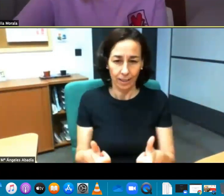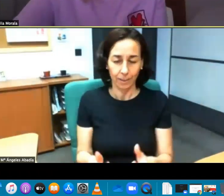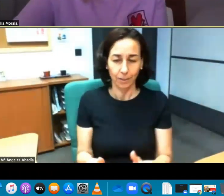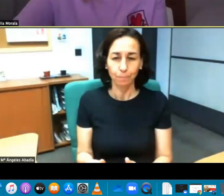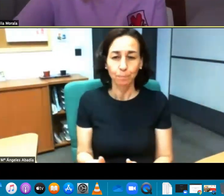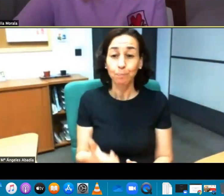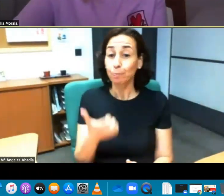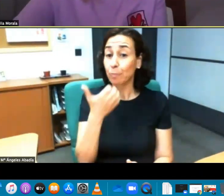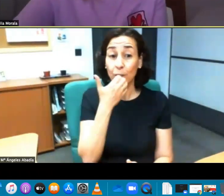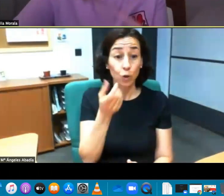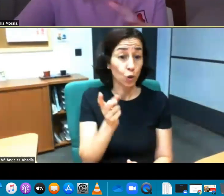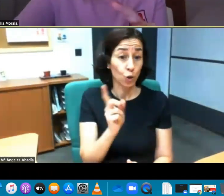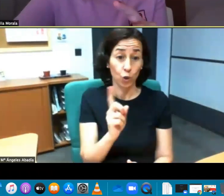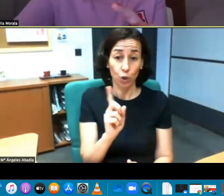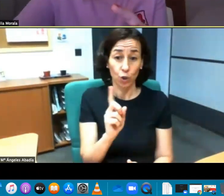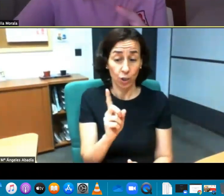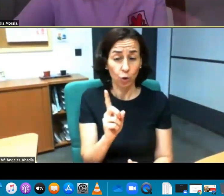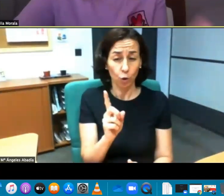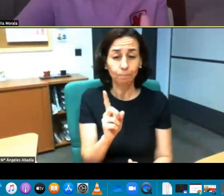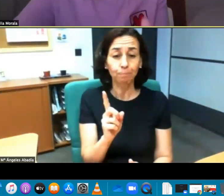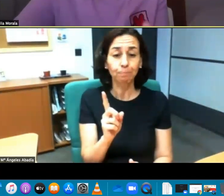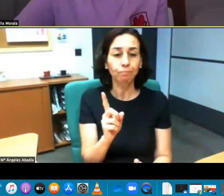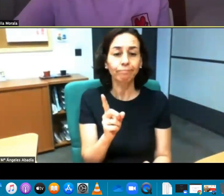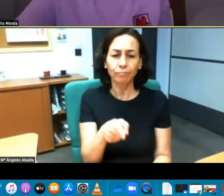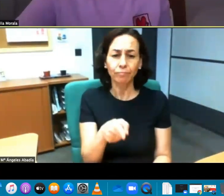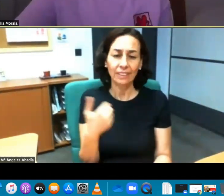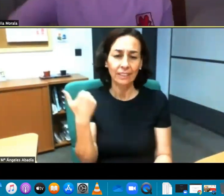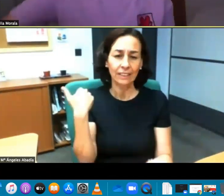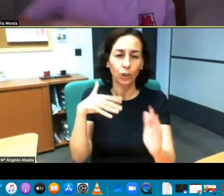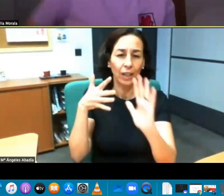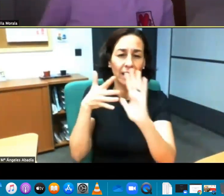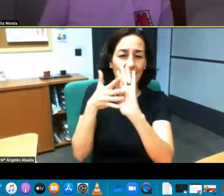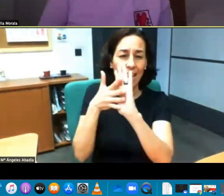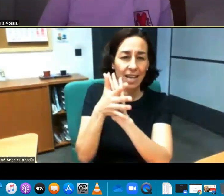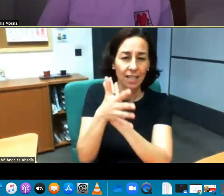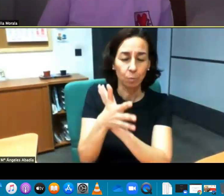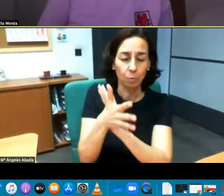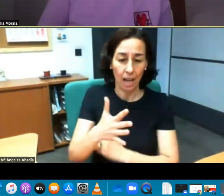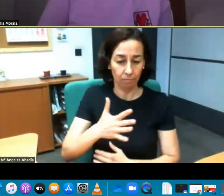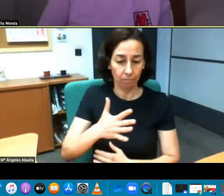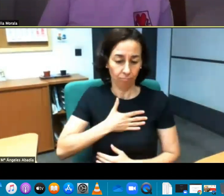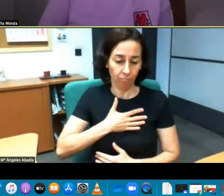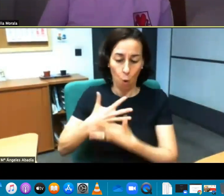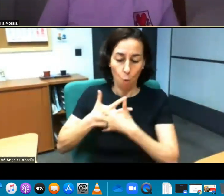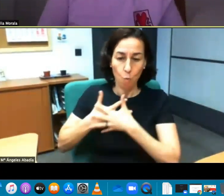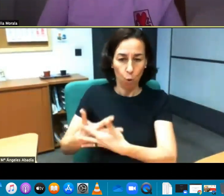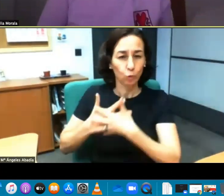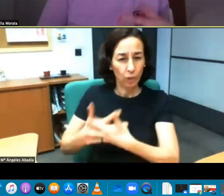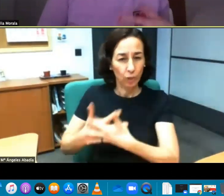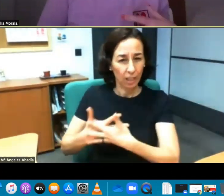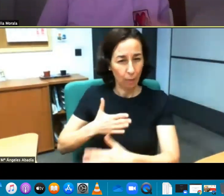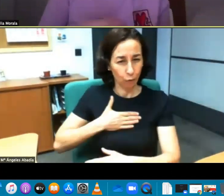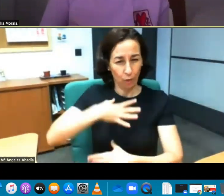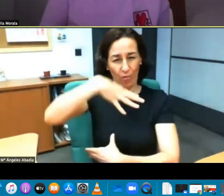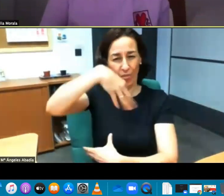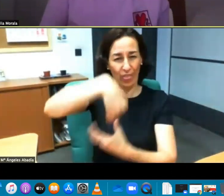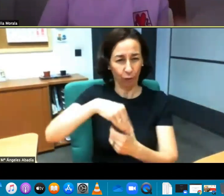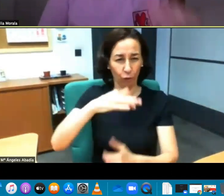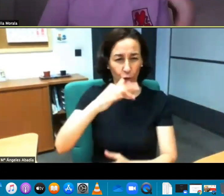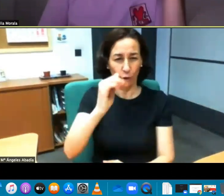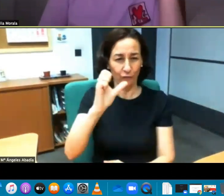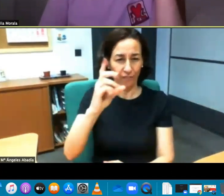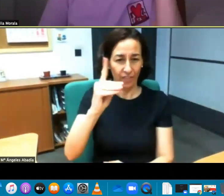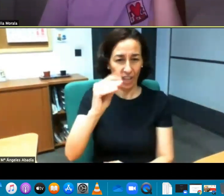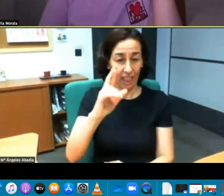siguiente diapositiva comentaba algunas cosillas de nuestro equipo de voluntarios de FEDER, ¿no? Nuestro equipo de voluntarios, todos